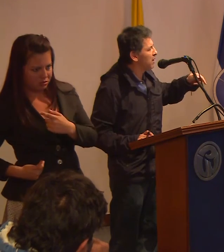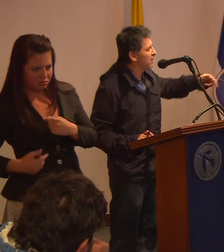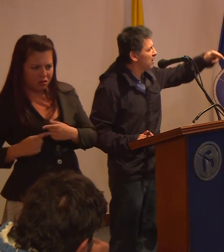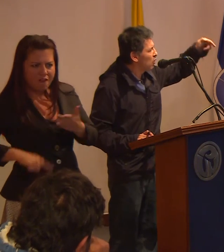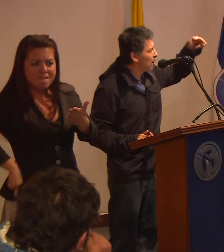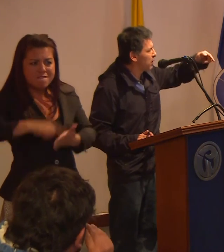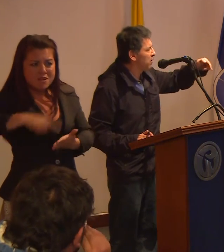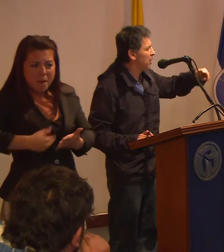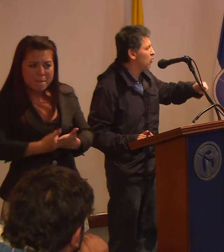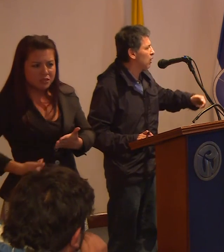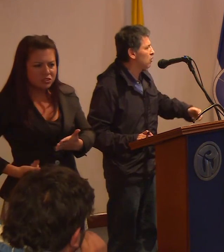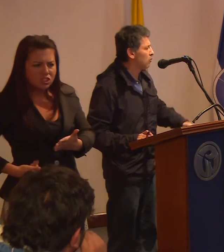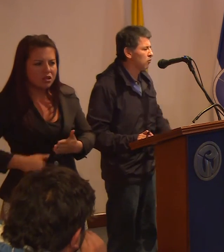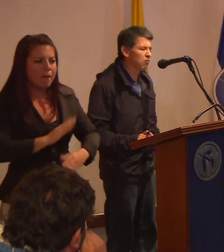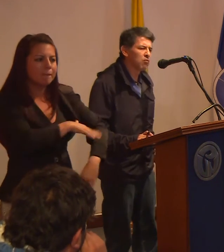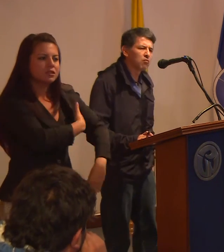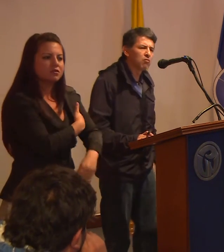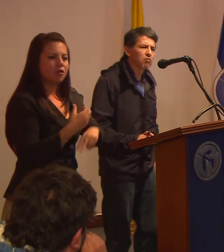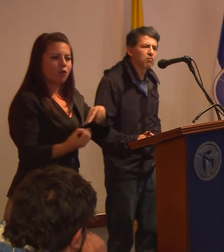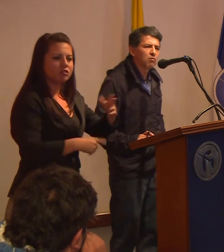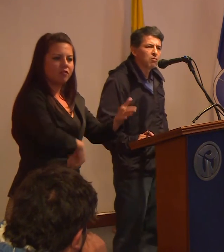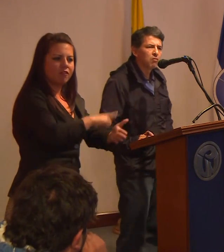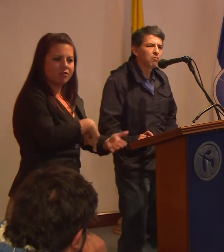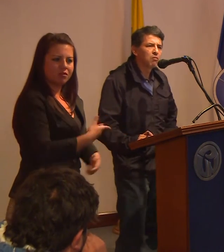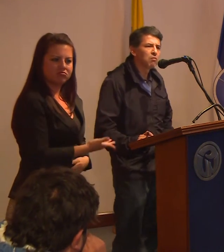firma el presidente, sino la ministra de Educación.